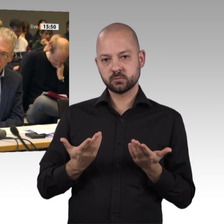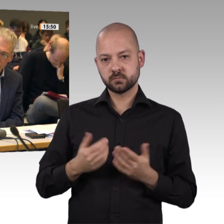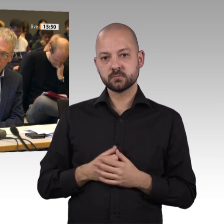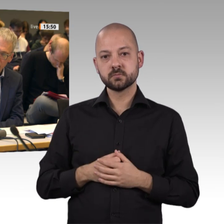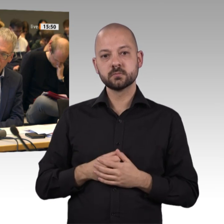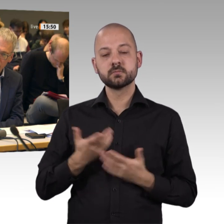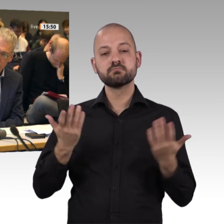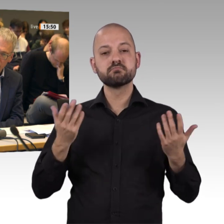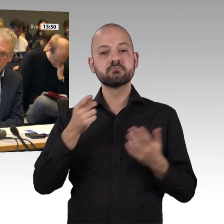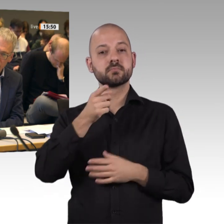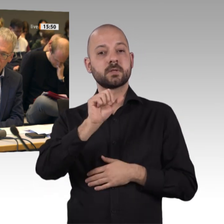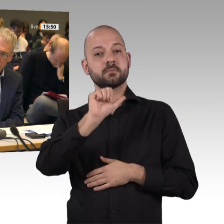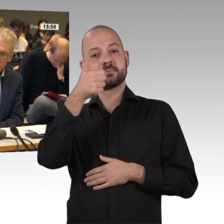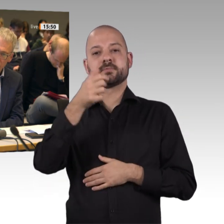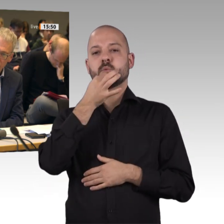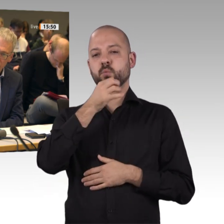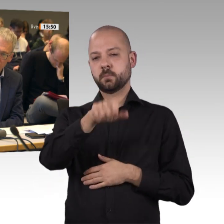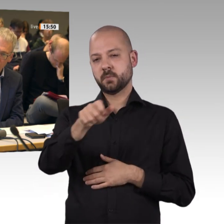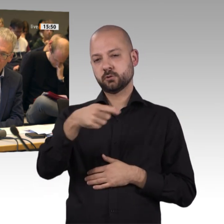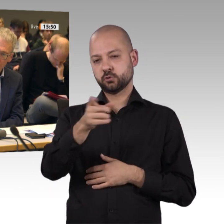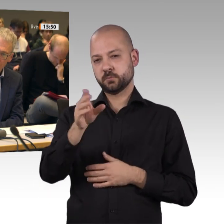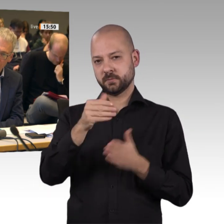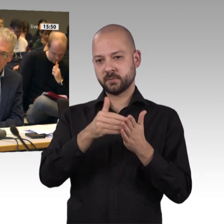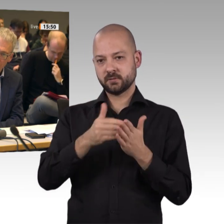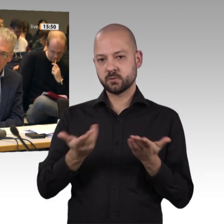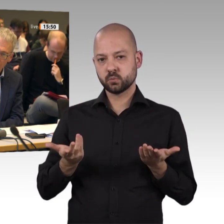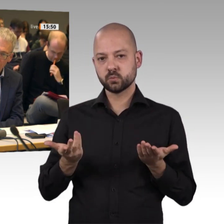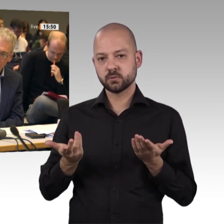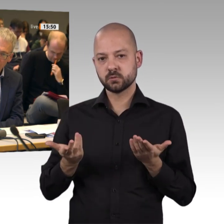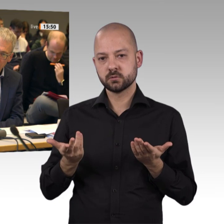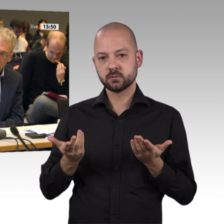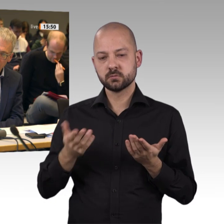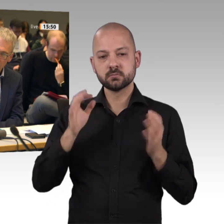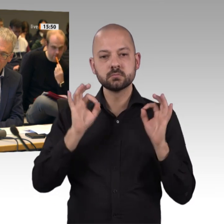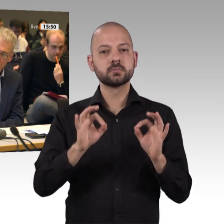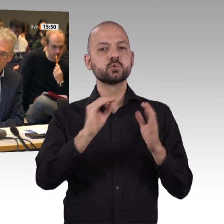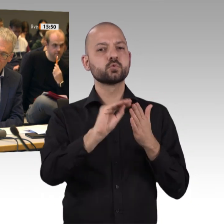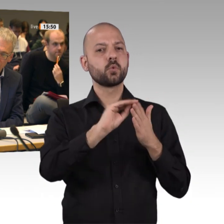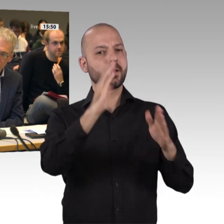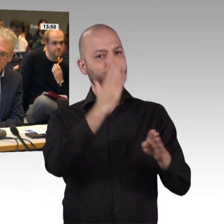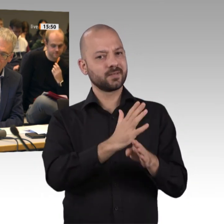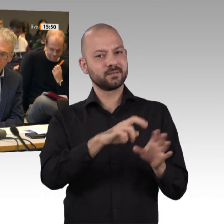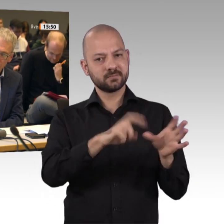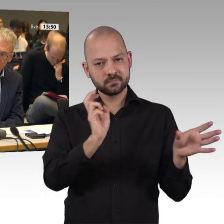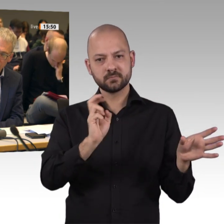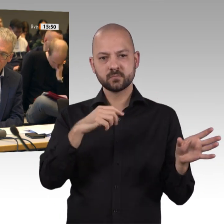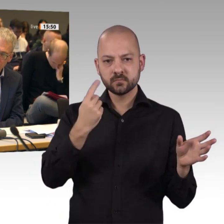der größte Teil von Schülerinnen, die an Förderschulen sind, mit ohne Hauptschulabschluss die Schule verlassen. Daher sollte hier auf